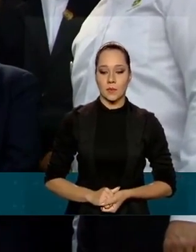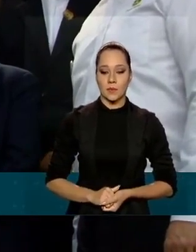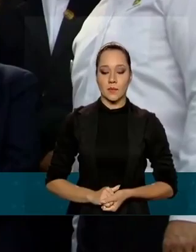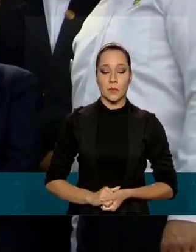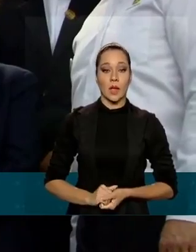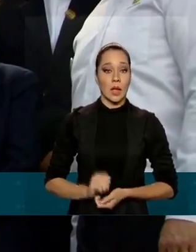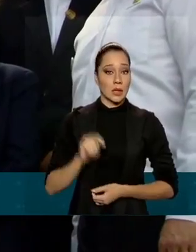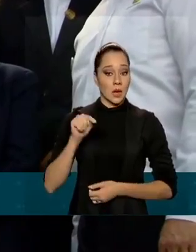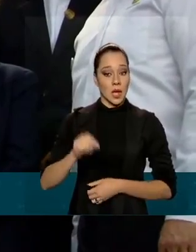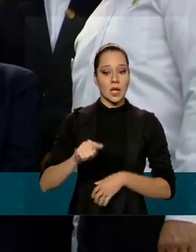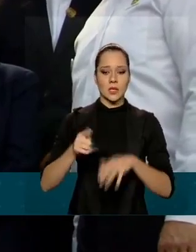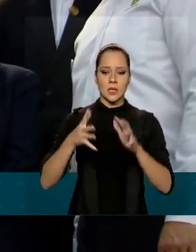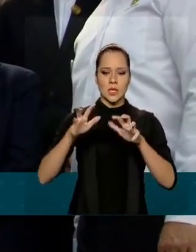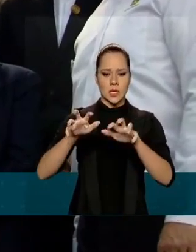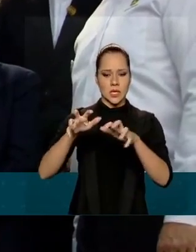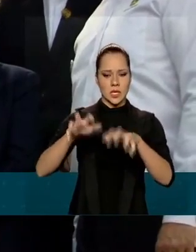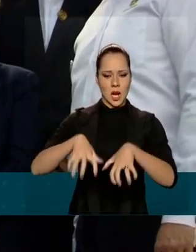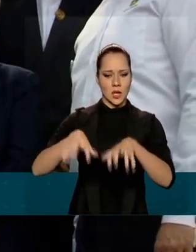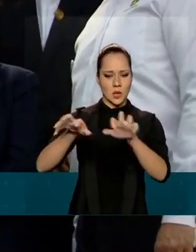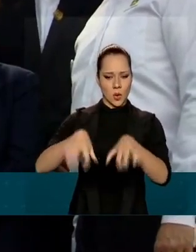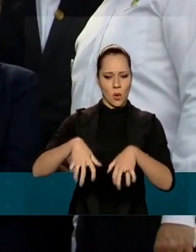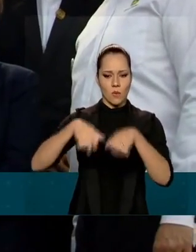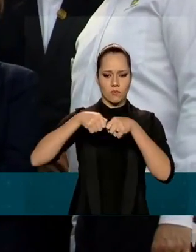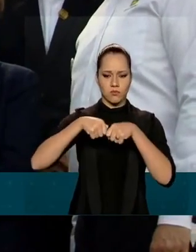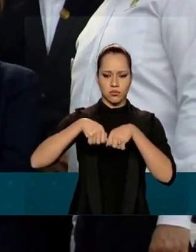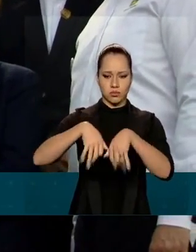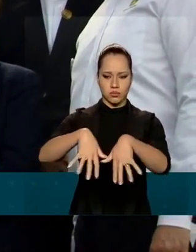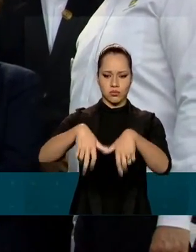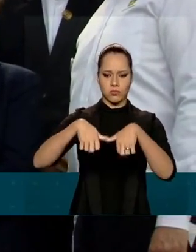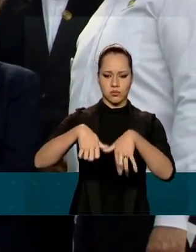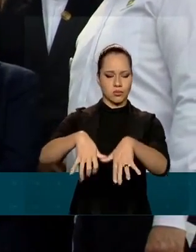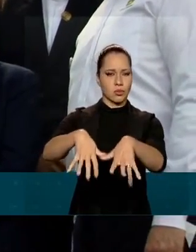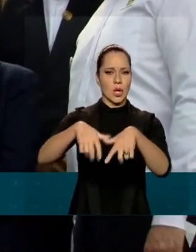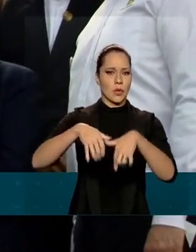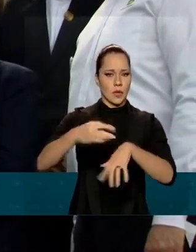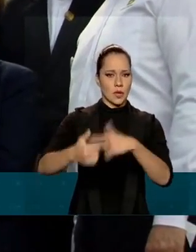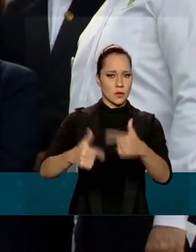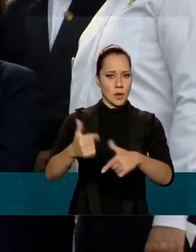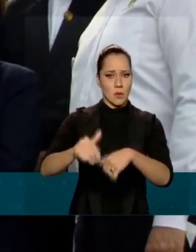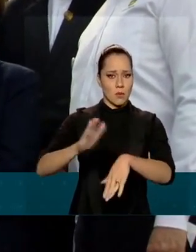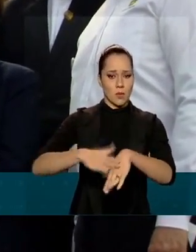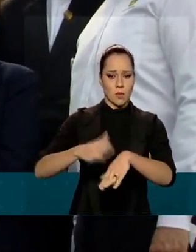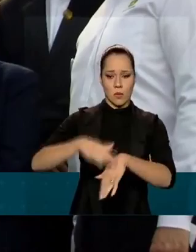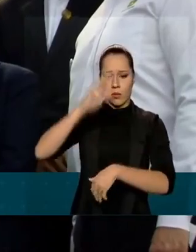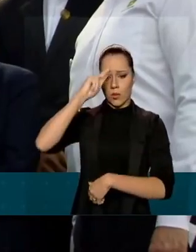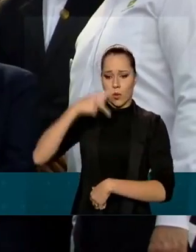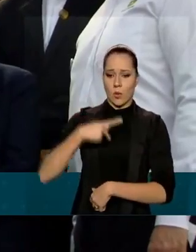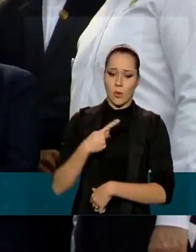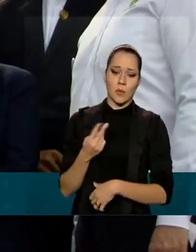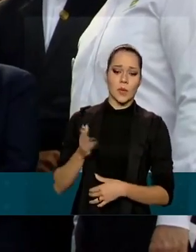Esse pulverizador, ele vai funcionar de forma autônoma nas plantações,